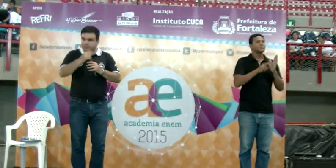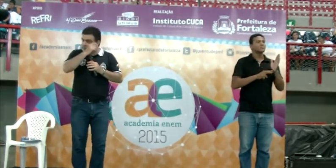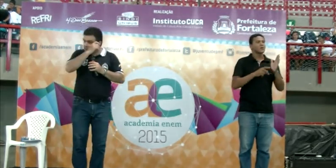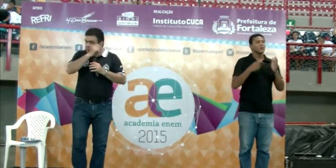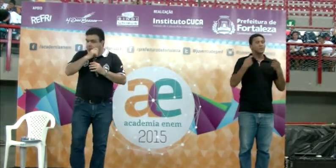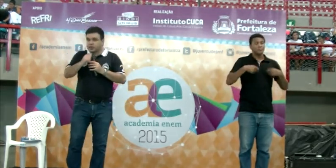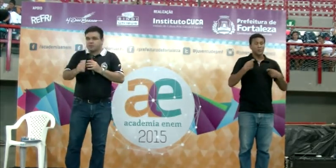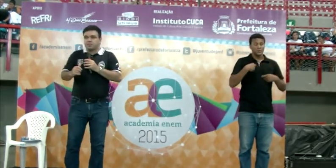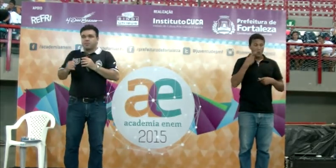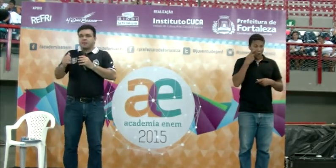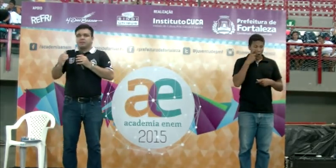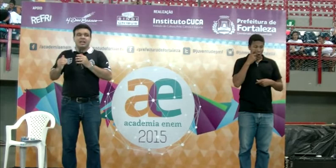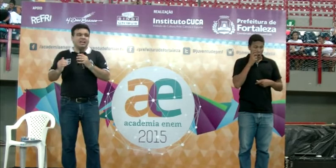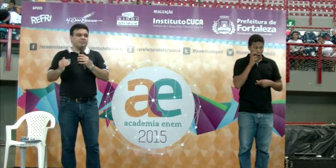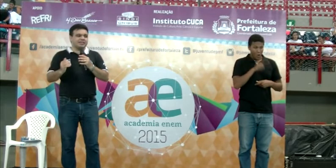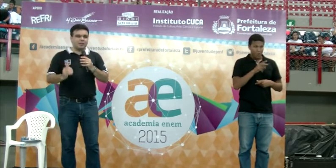apostila?